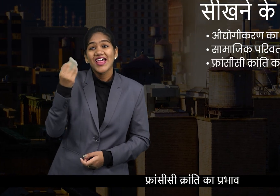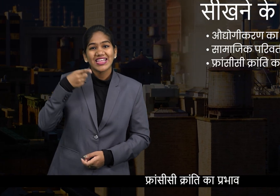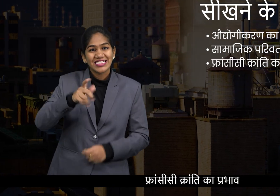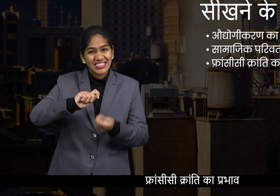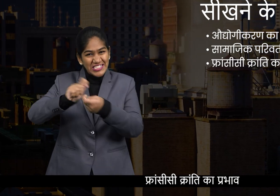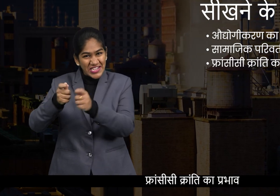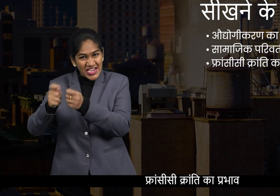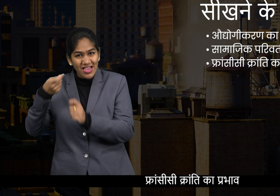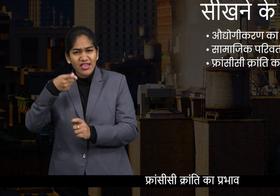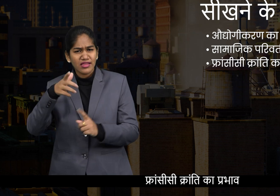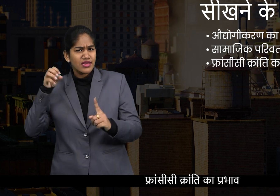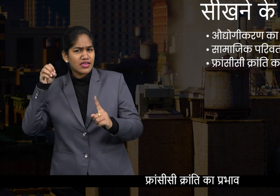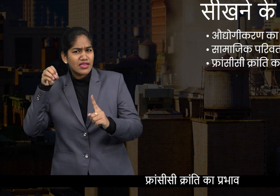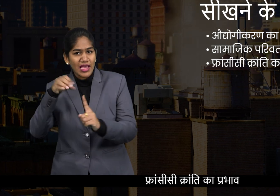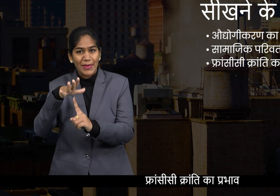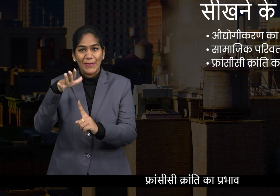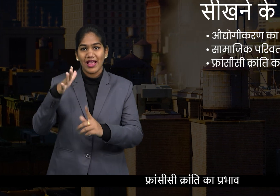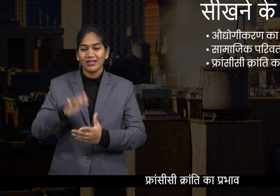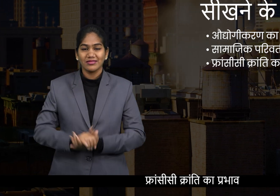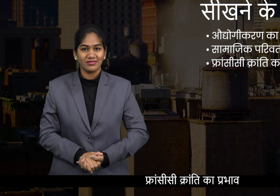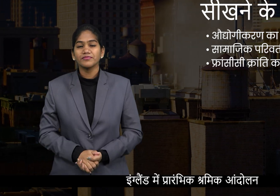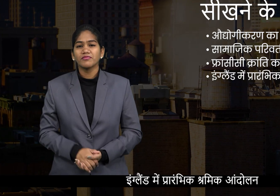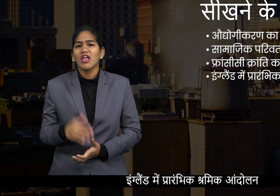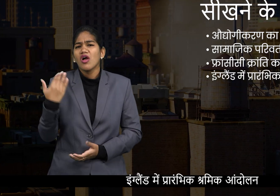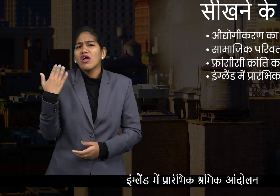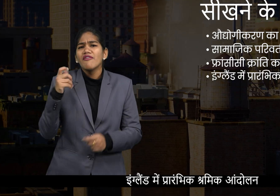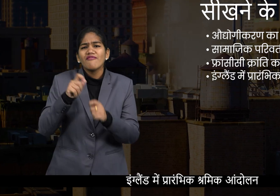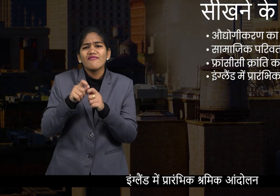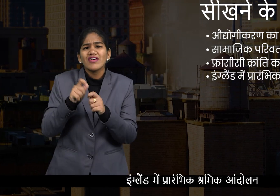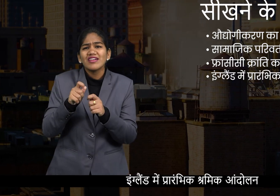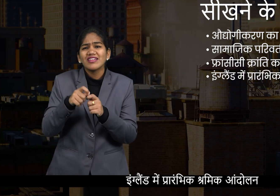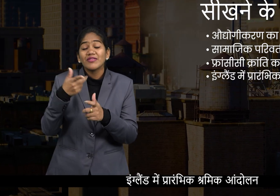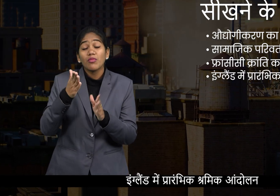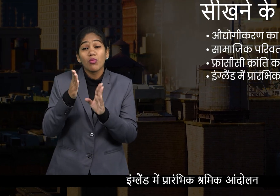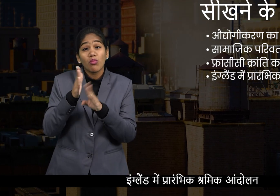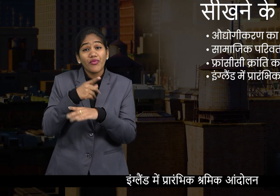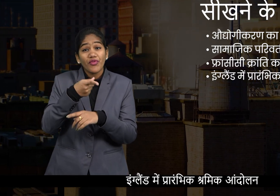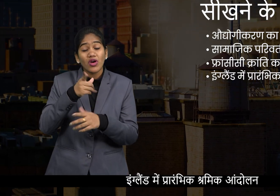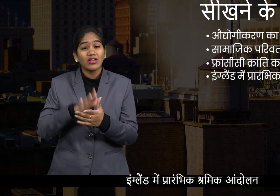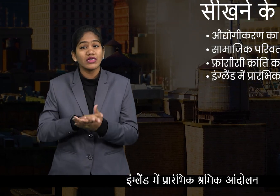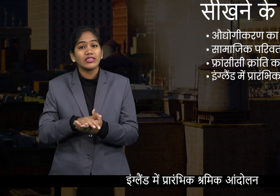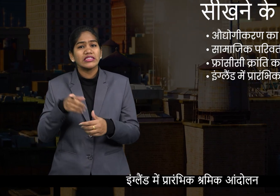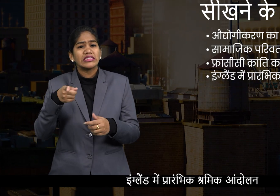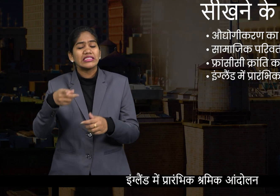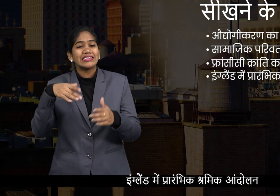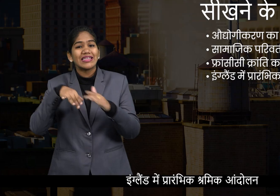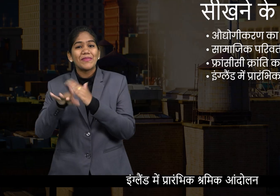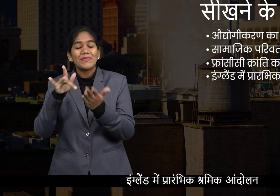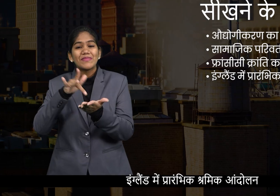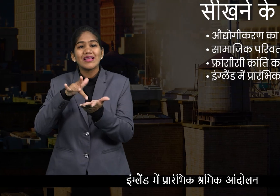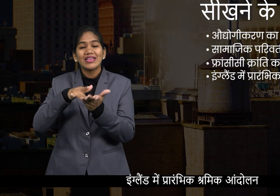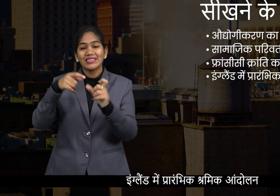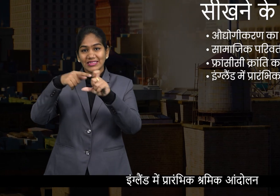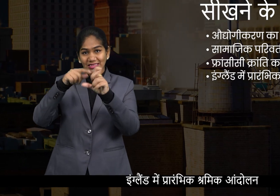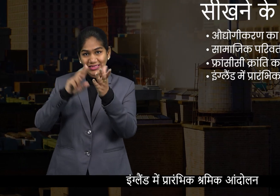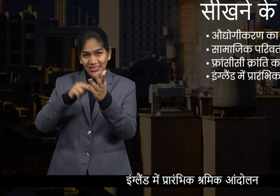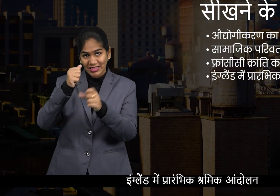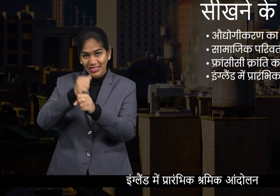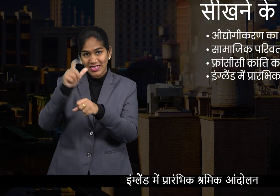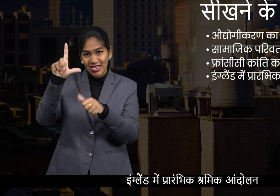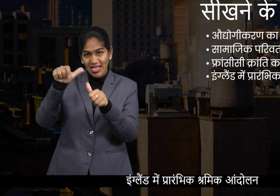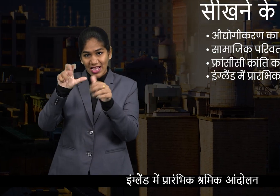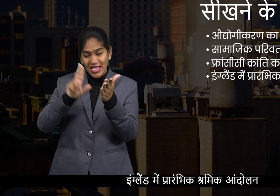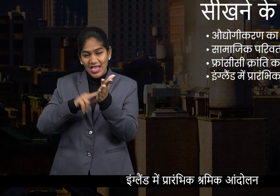फ्रांसीसी क्रांति का प्रभाव, इंग्लैंड में प्रारंभिक श्रमिक आंदोलन,